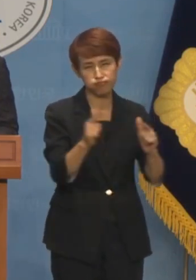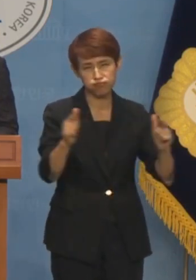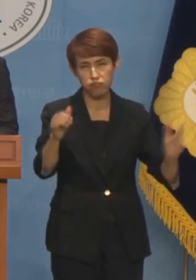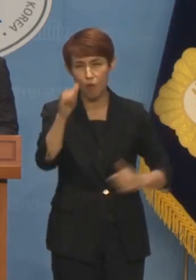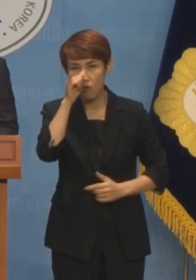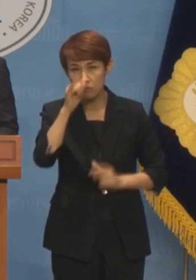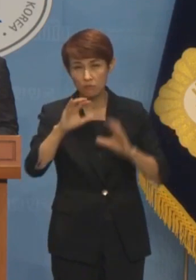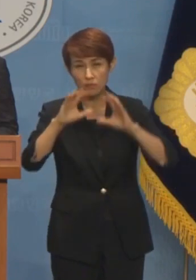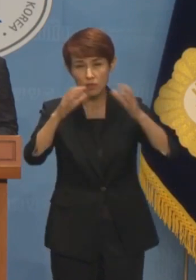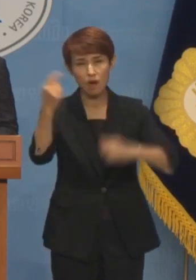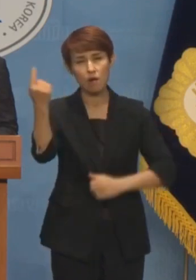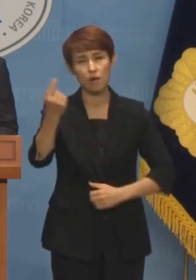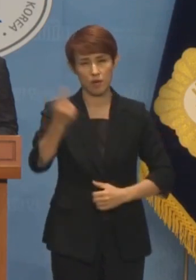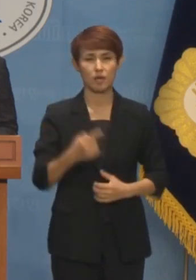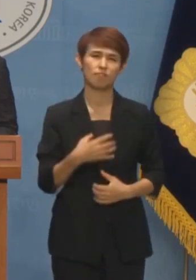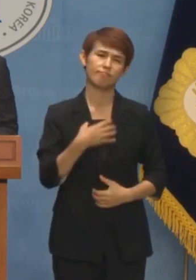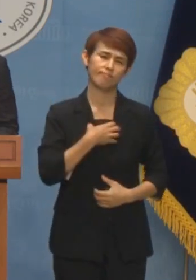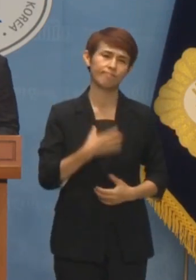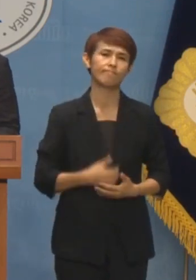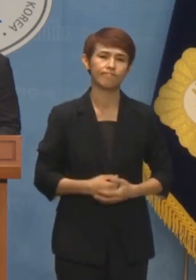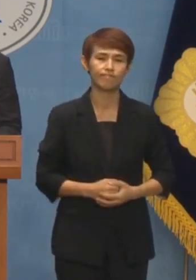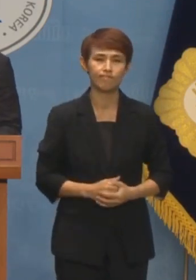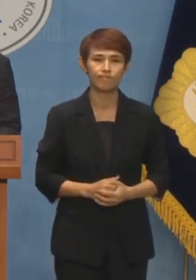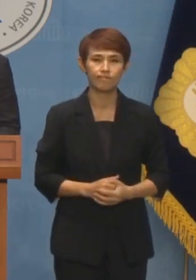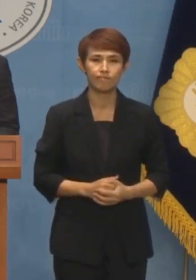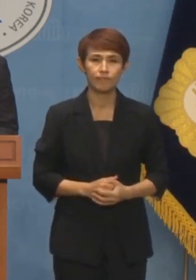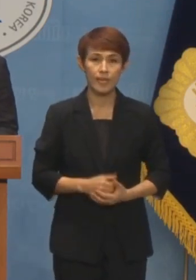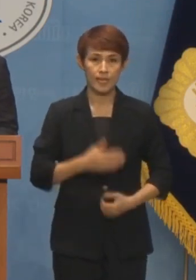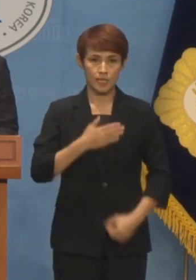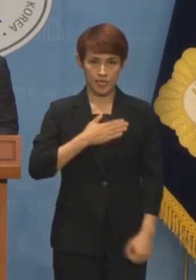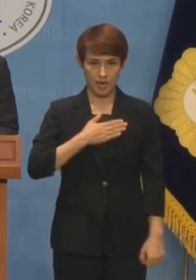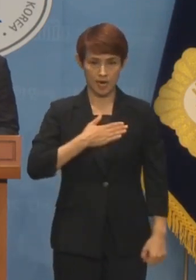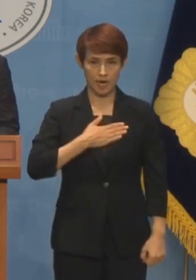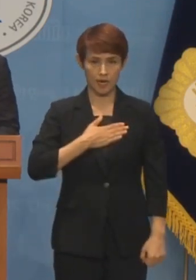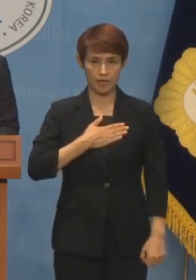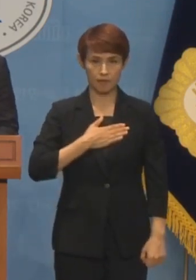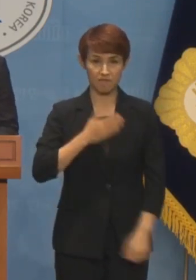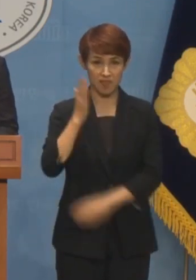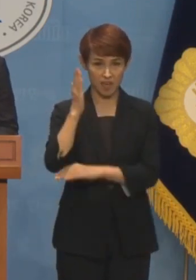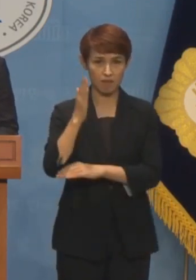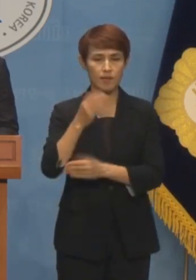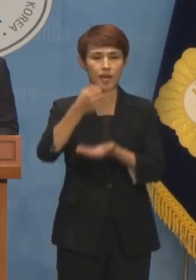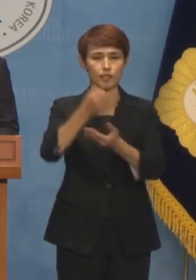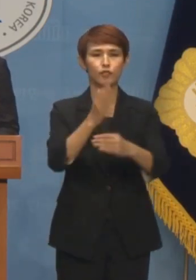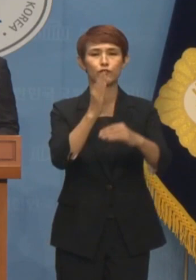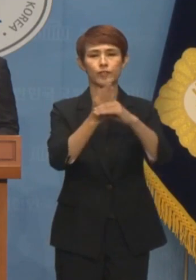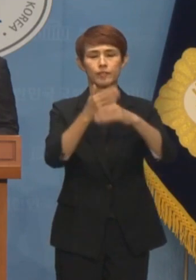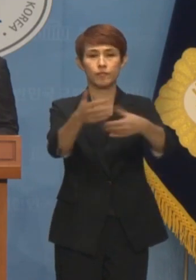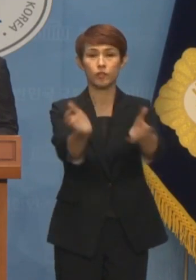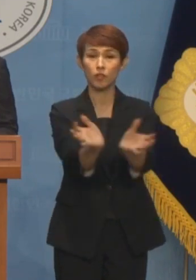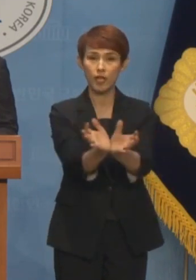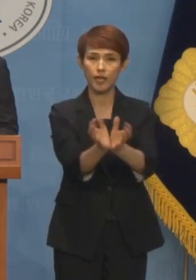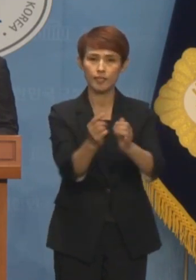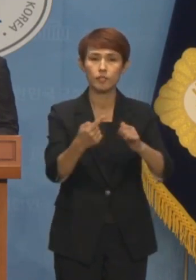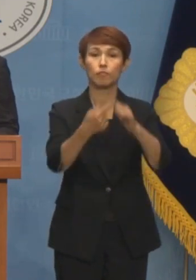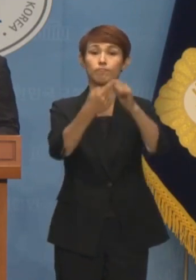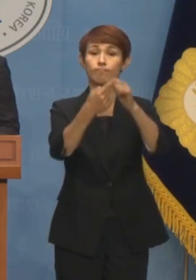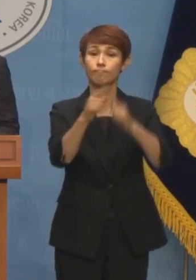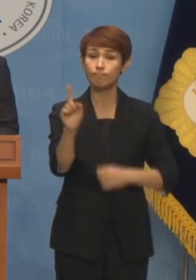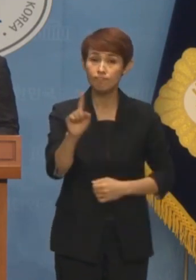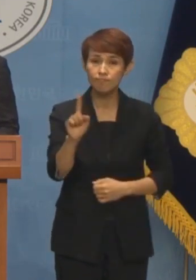지배하는 세상이 될 수 있습니다. 저 박준영이 외치는 가치 중심 정당의 그 첫